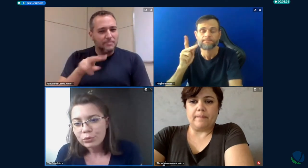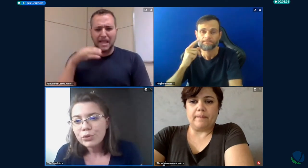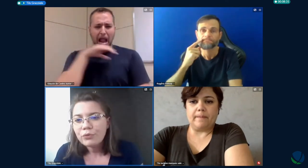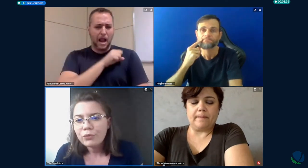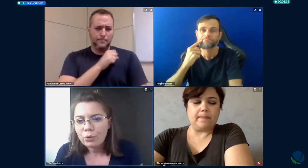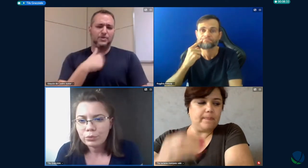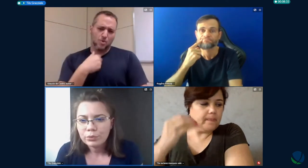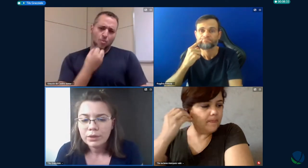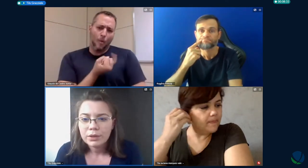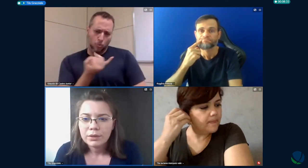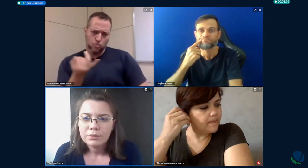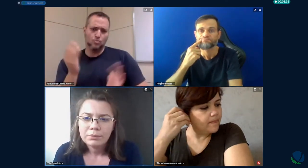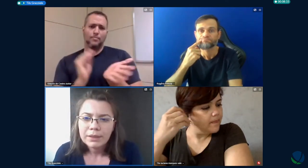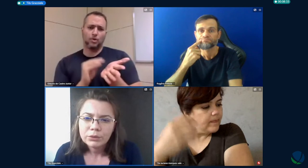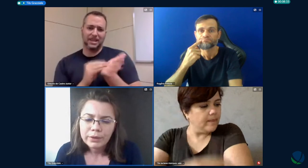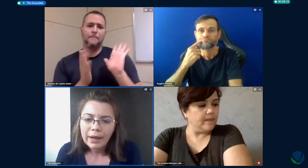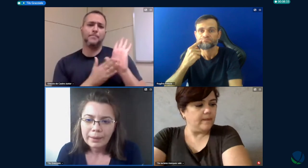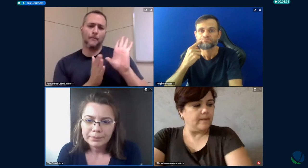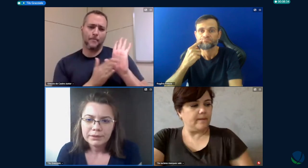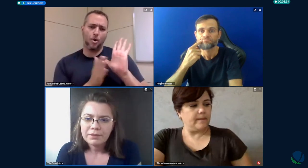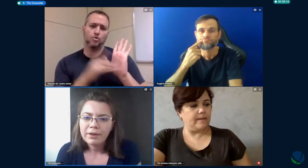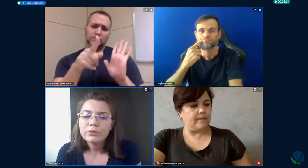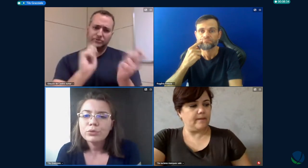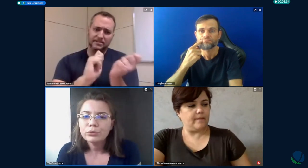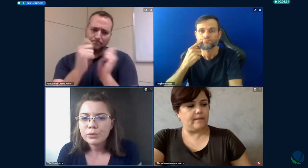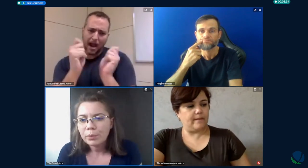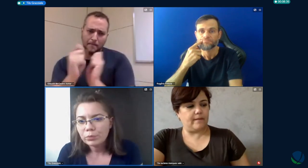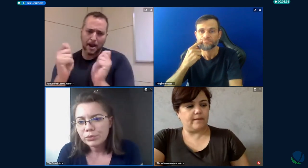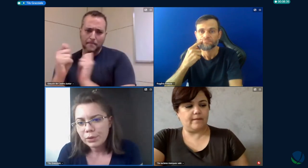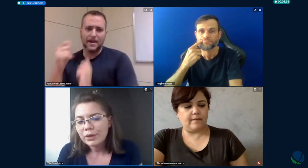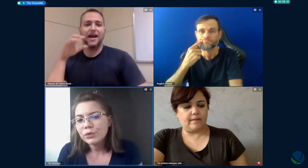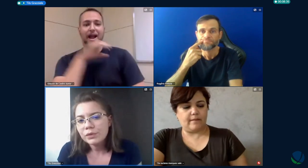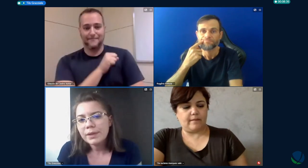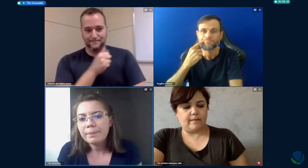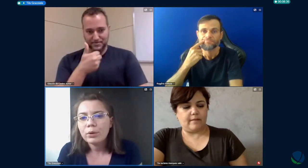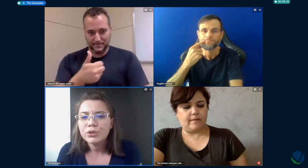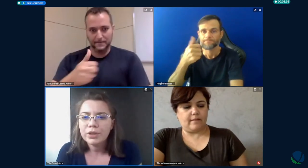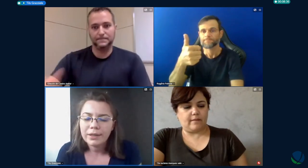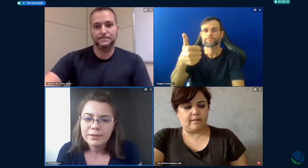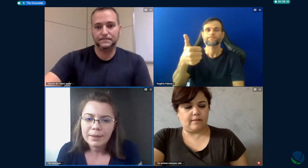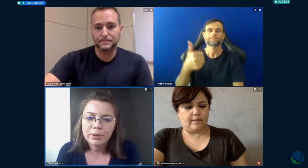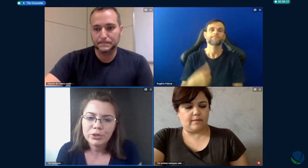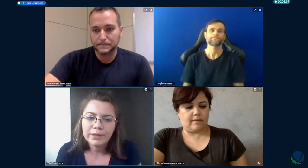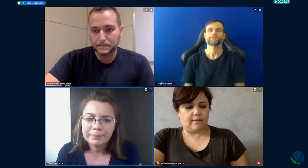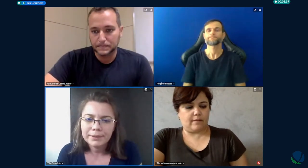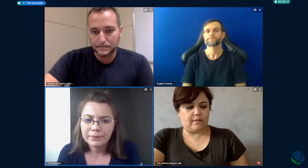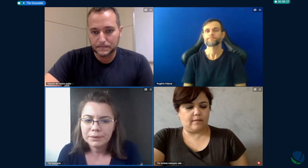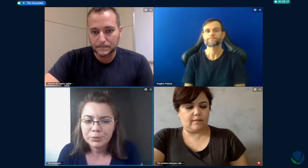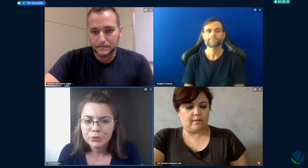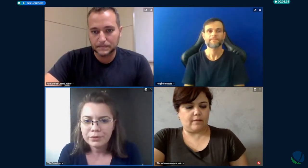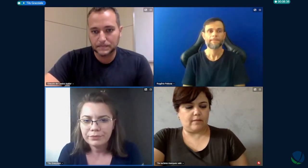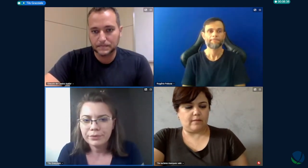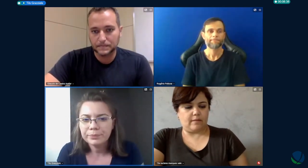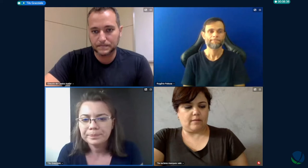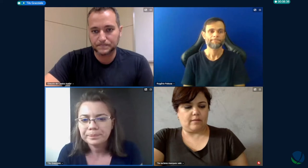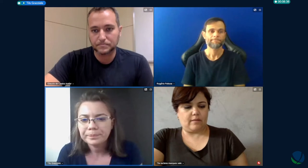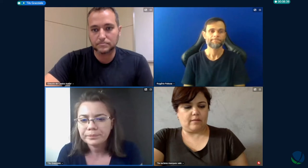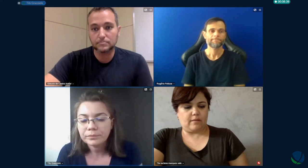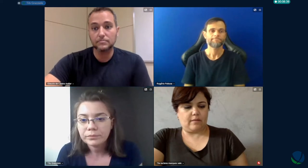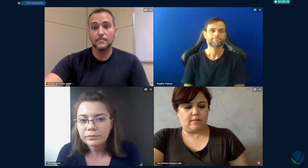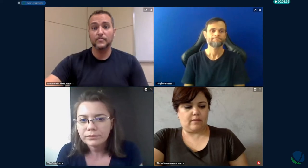também mostrar o seu foco. Uma leitura rápida. Tem vários outros pontos que eu acho que você pode analisar e pode adaptar. Depois eu